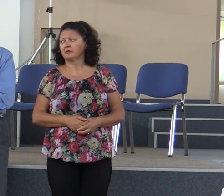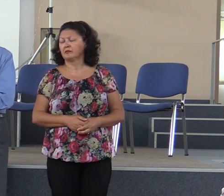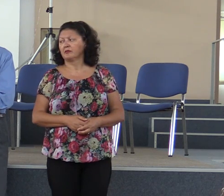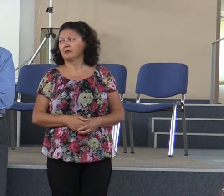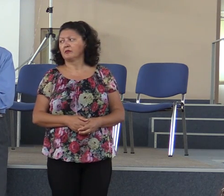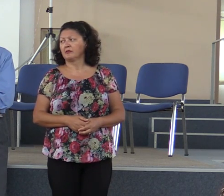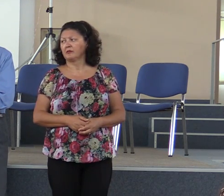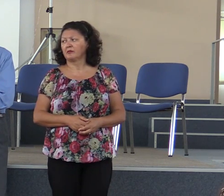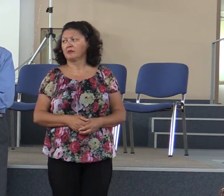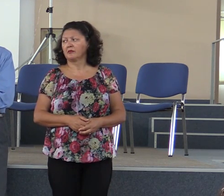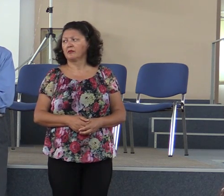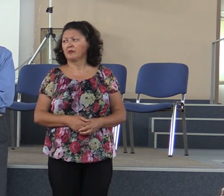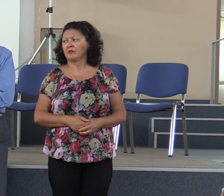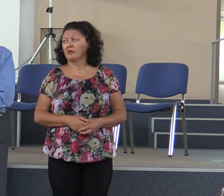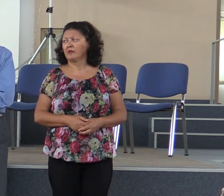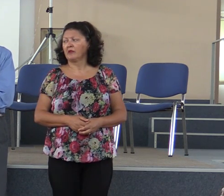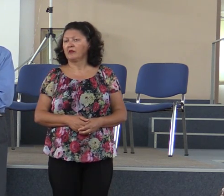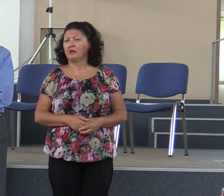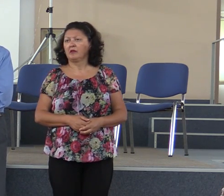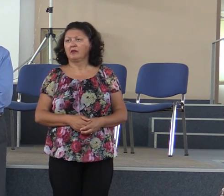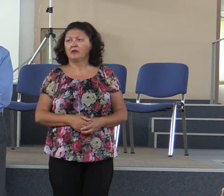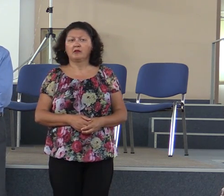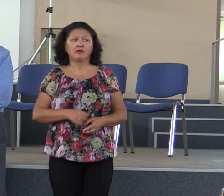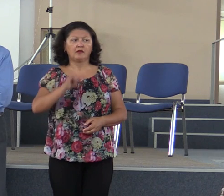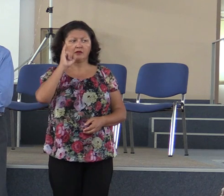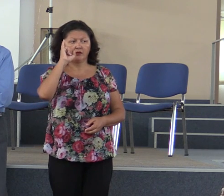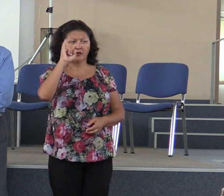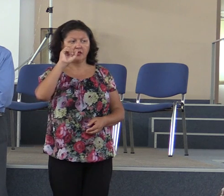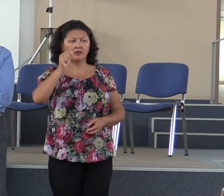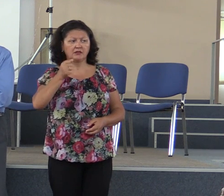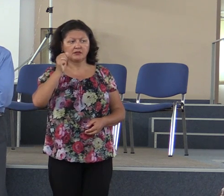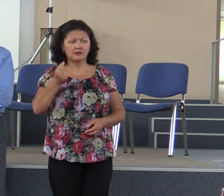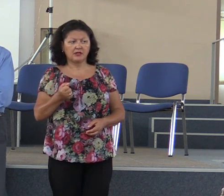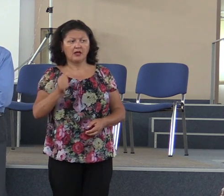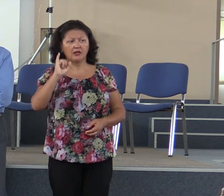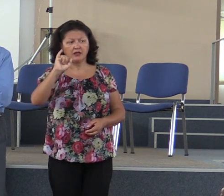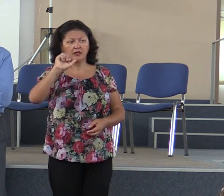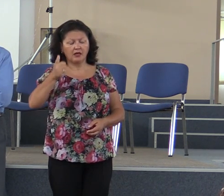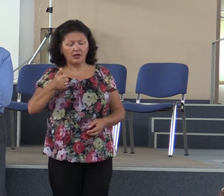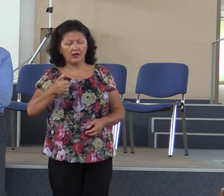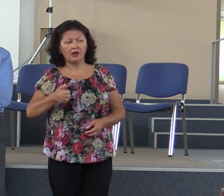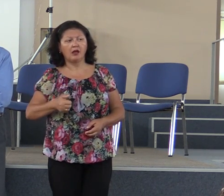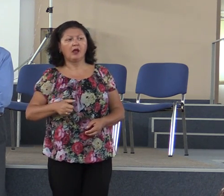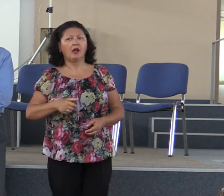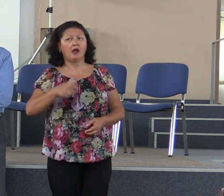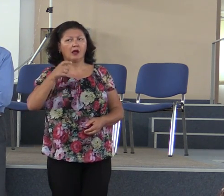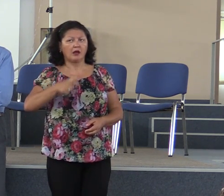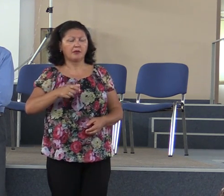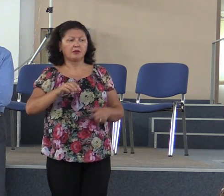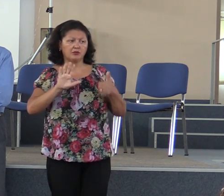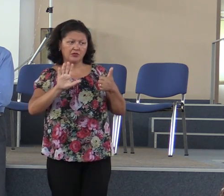had to serve God. Isaia, capitolul 6, este un capitol despre chemarea pe care Dumnezeu i-a